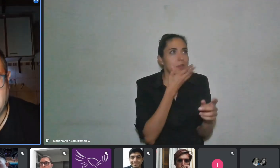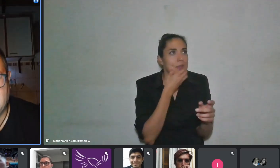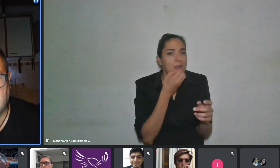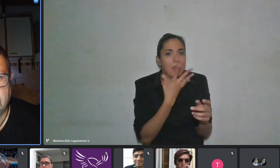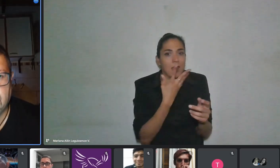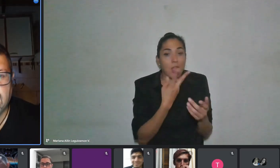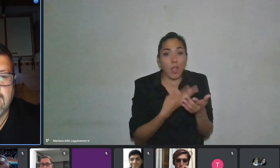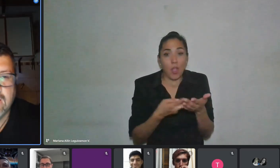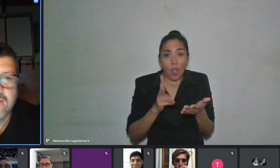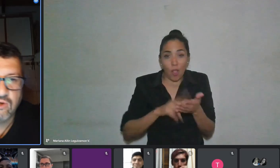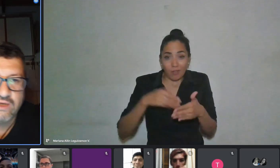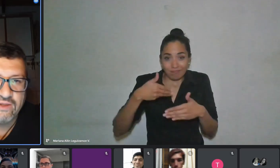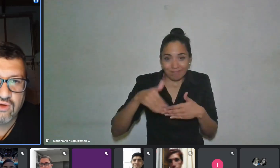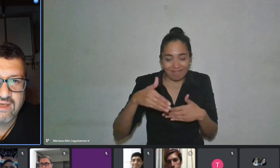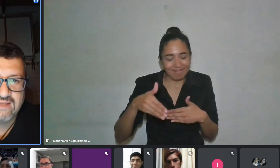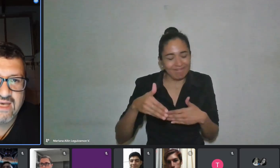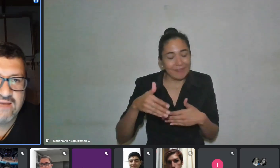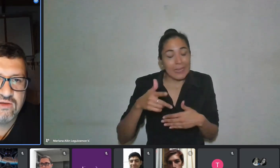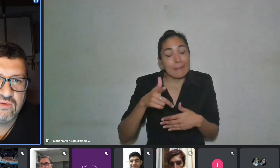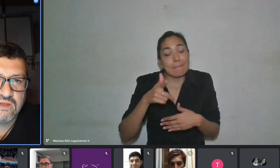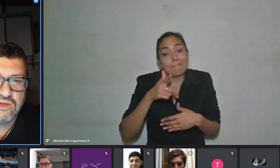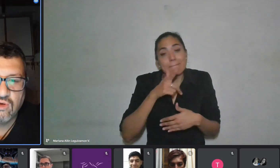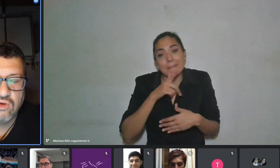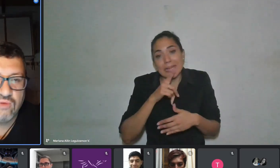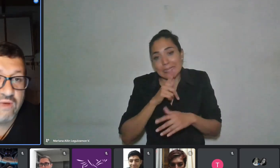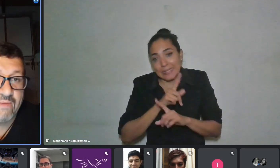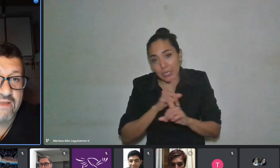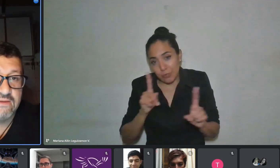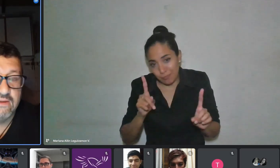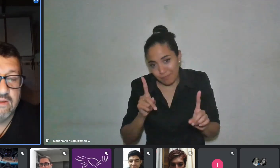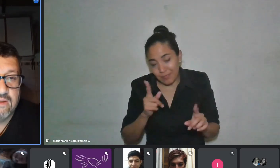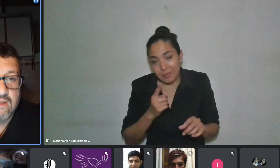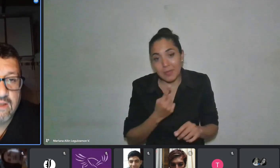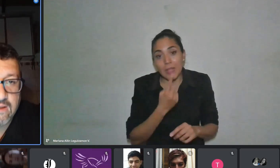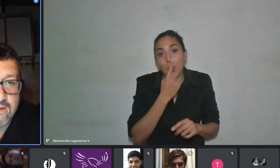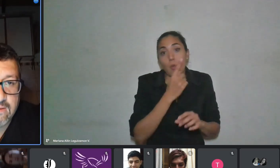en la historia. Creo que dio ese año y no lo dio nunca más,